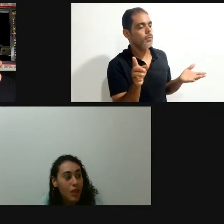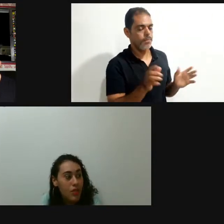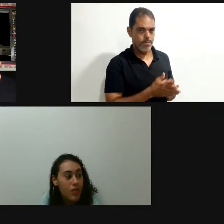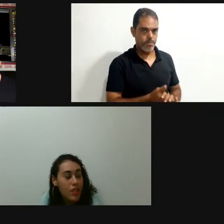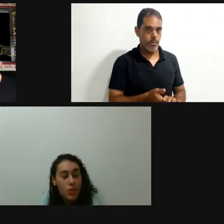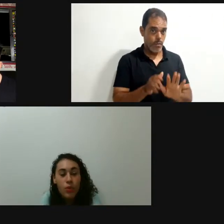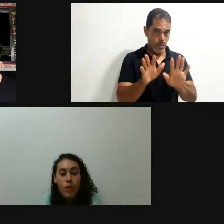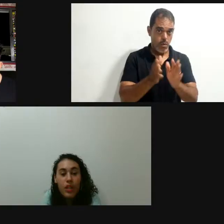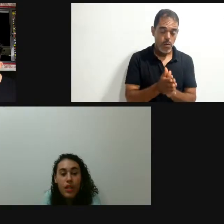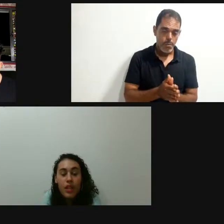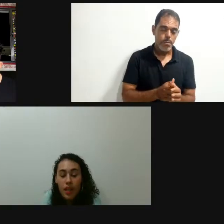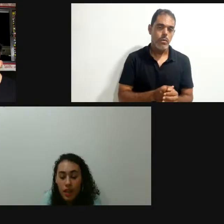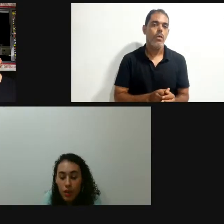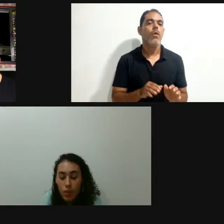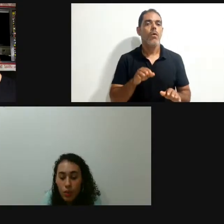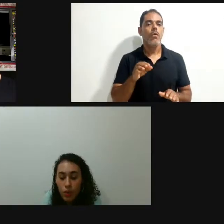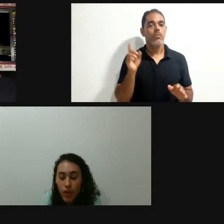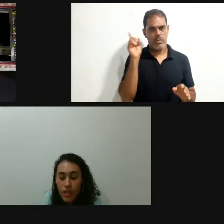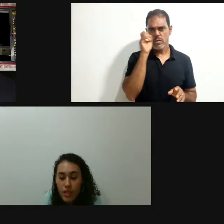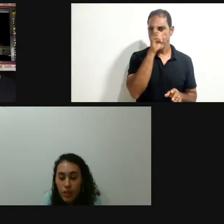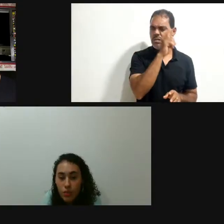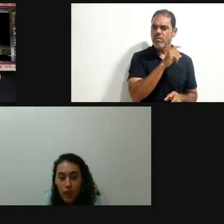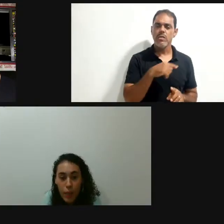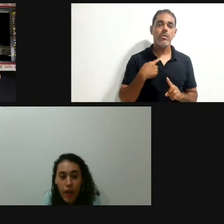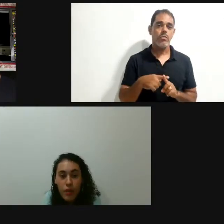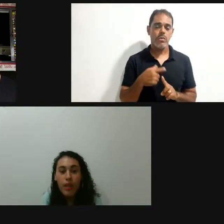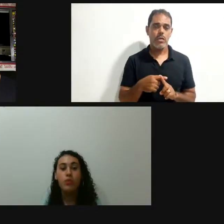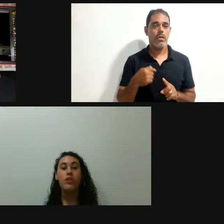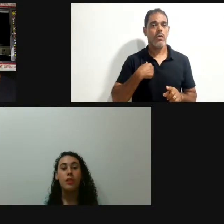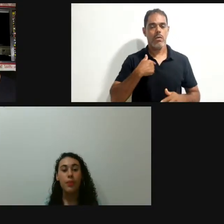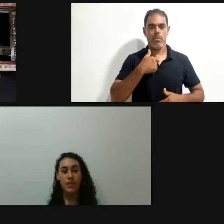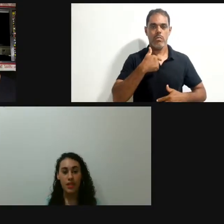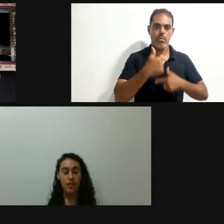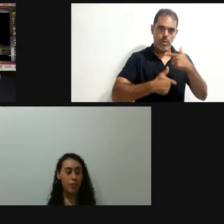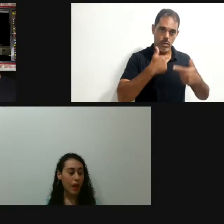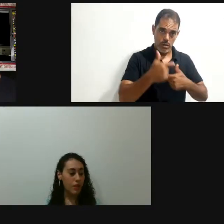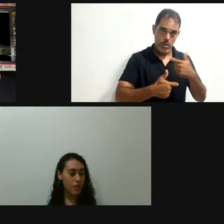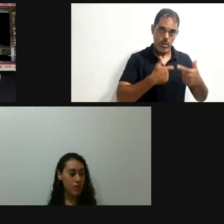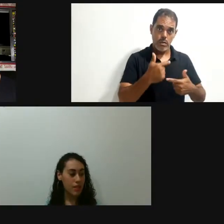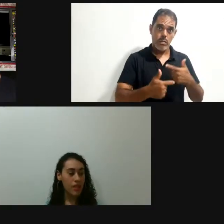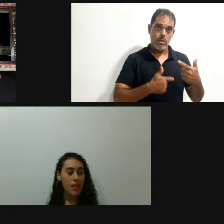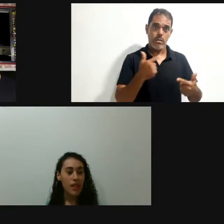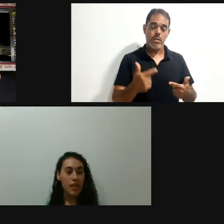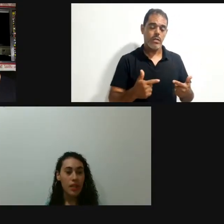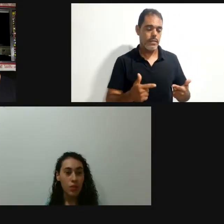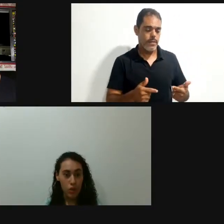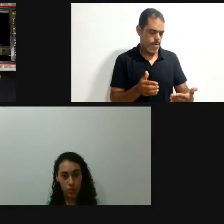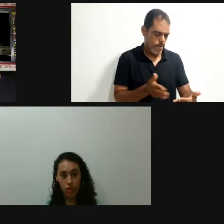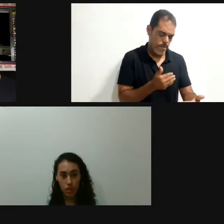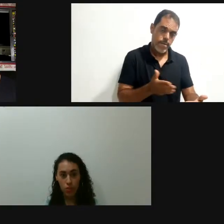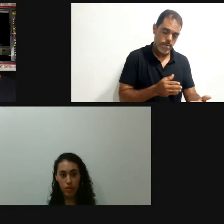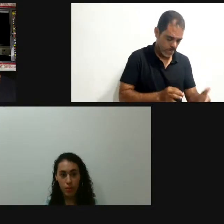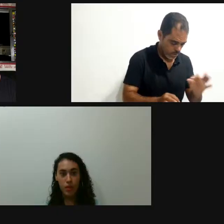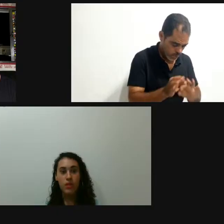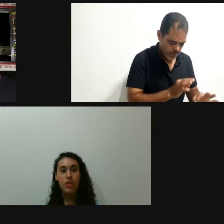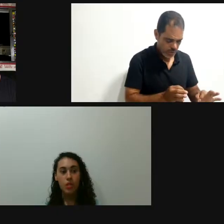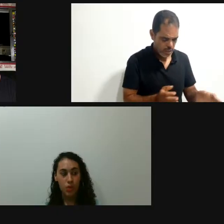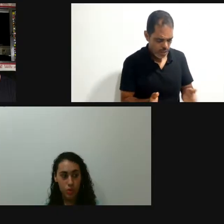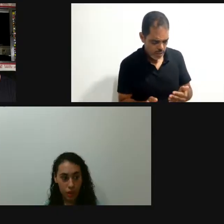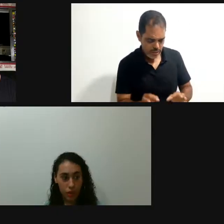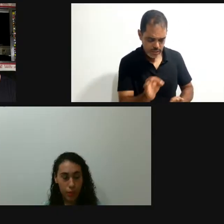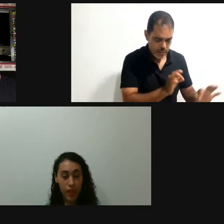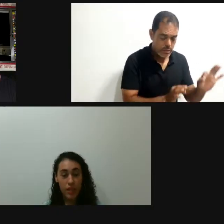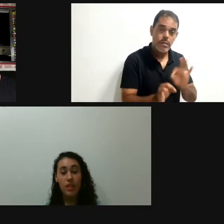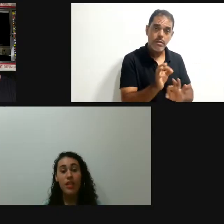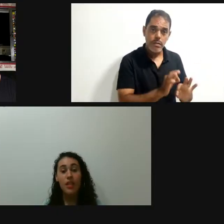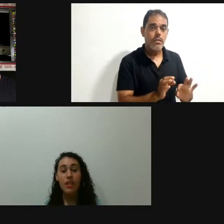sendo bem difícil, porque eu estou fazendo um trabalho que é de limpeza de páginas, e com a ajuda de alguns amigos, eles estão me